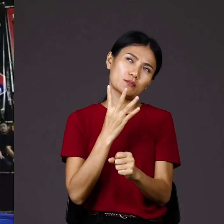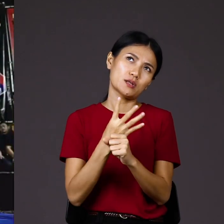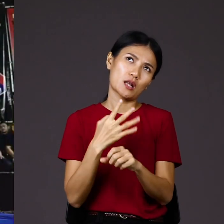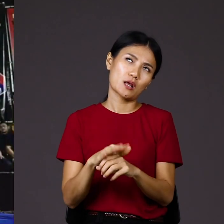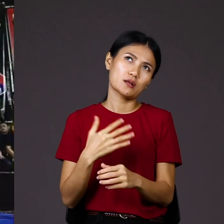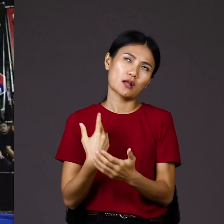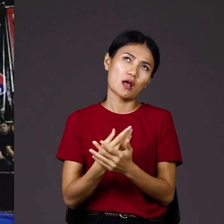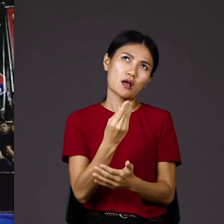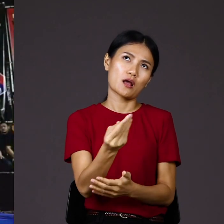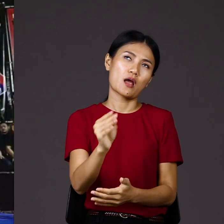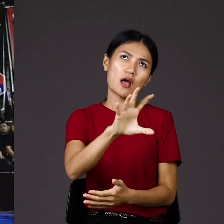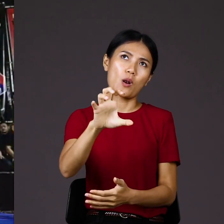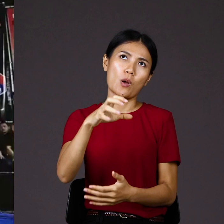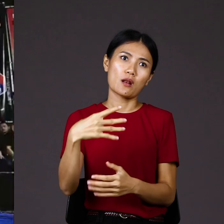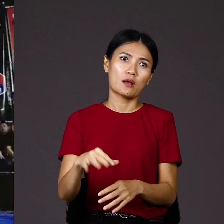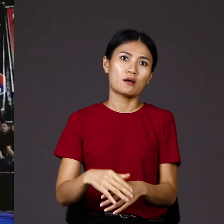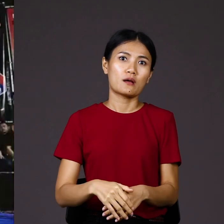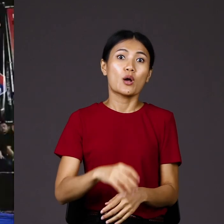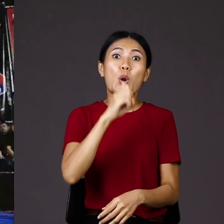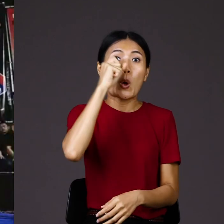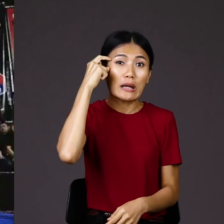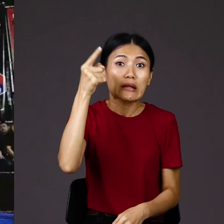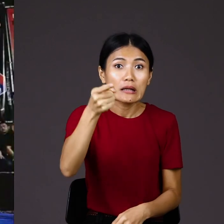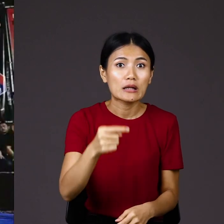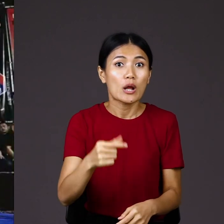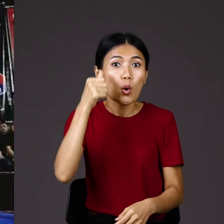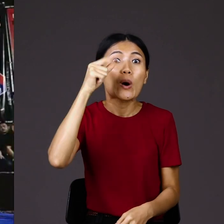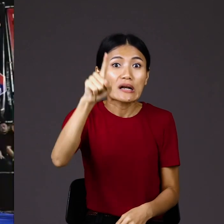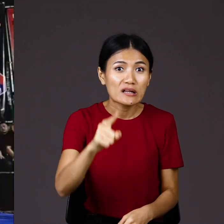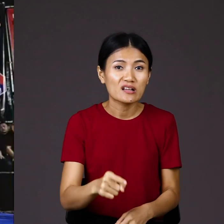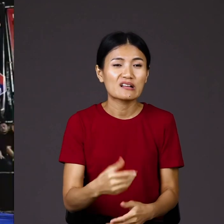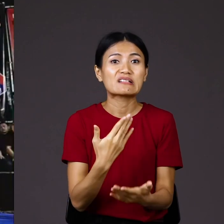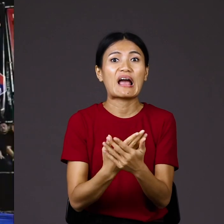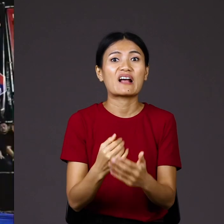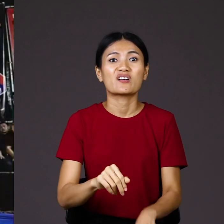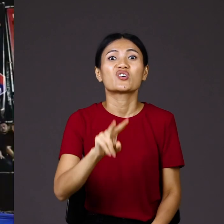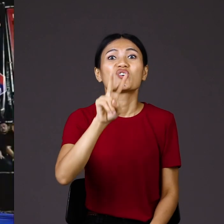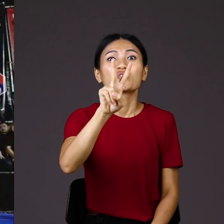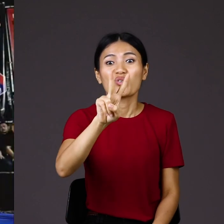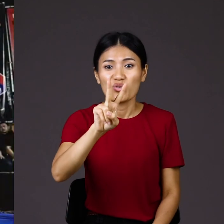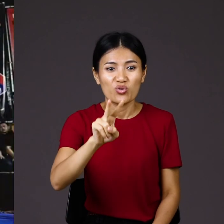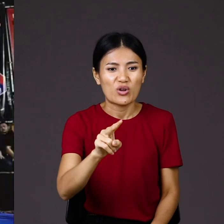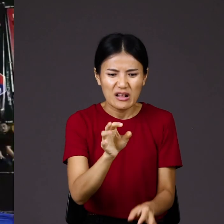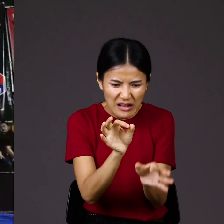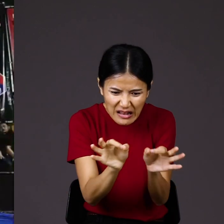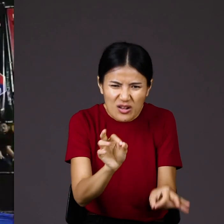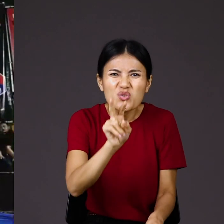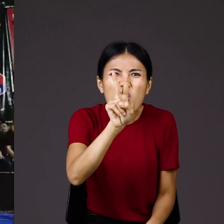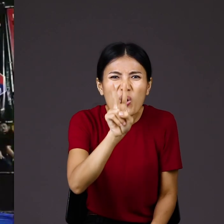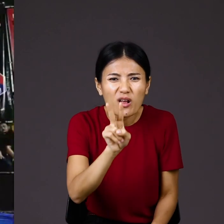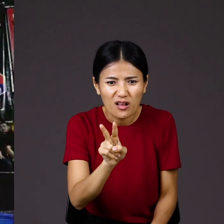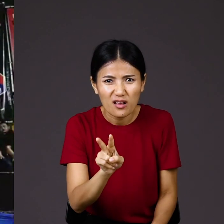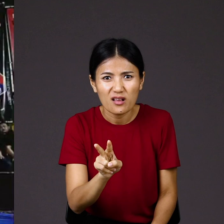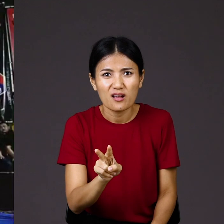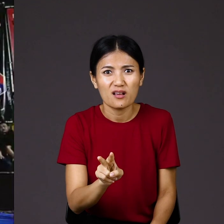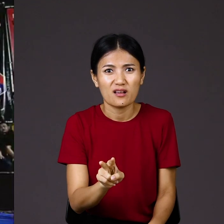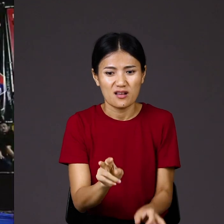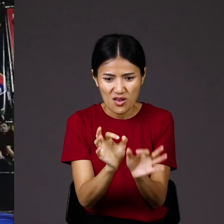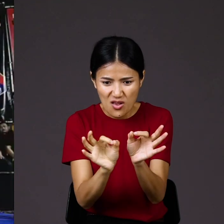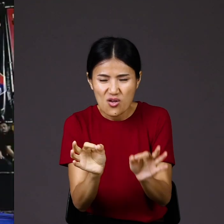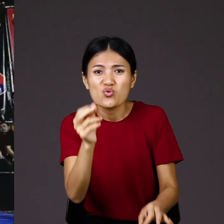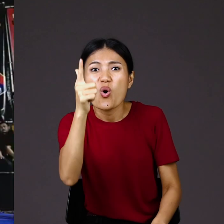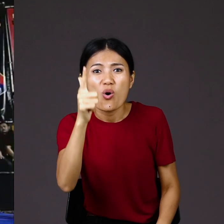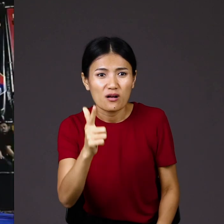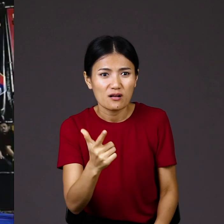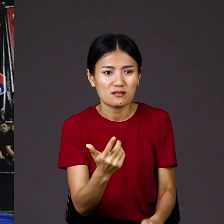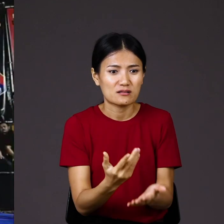แล้วรับไป500บาทนี่วันหนึ่งเขาแจกให้ท่านไม่ถึง2สลึง ขาซื้อสิทธิ์ท่านท่านขายเสียงให้เขา